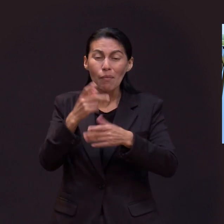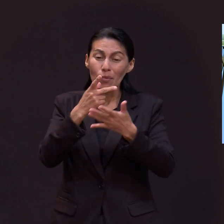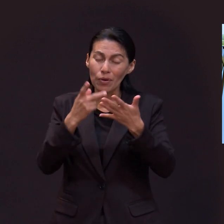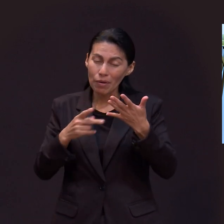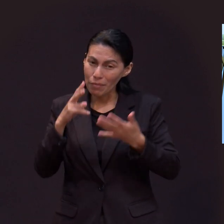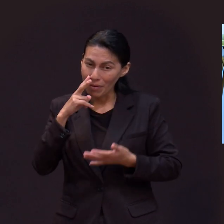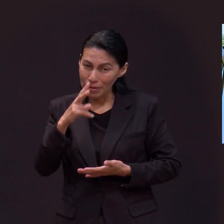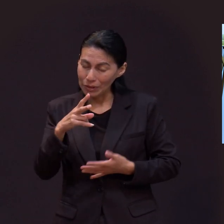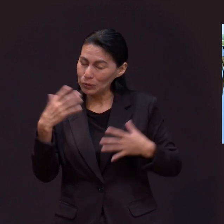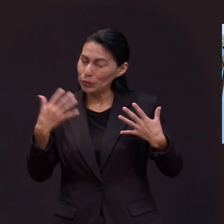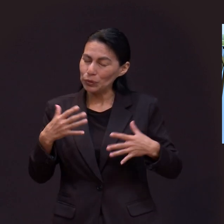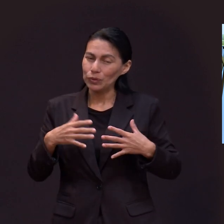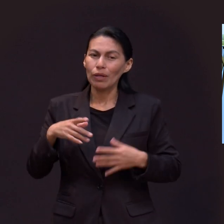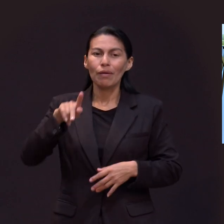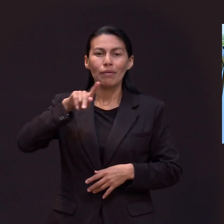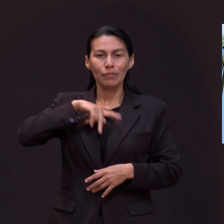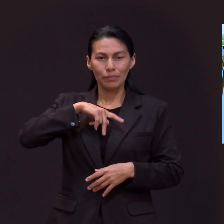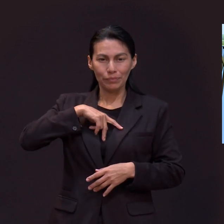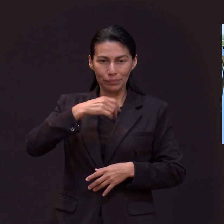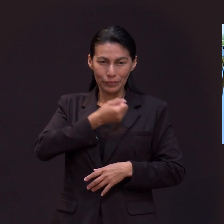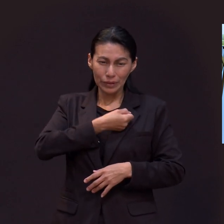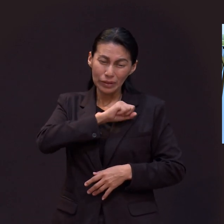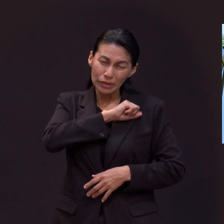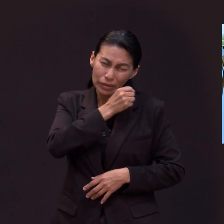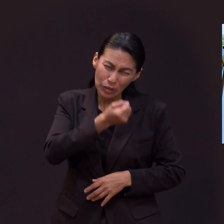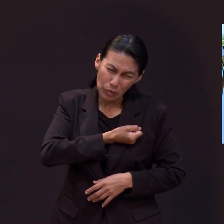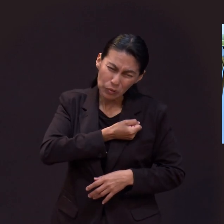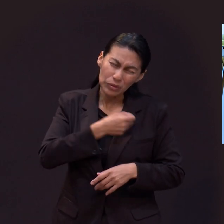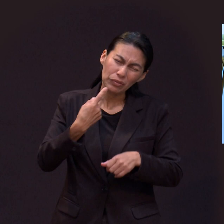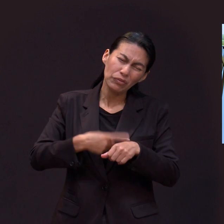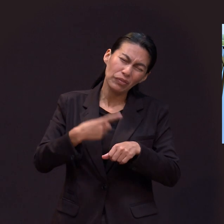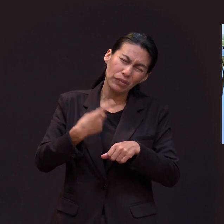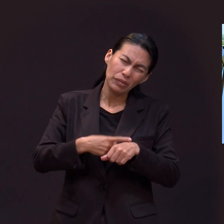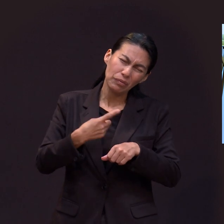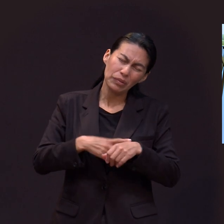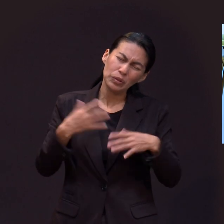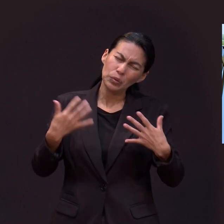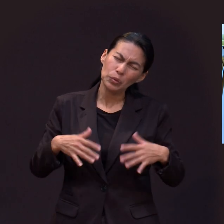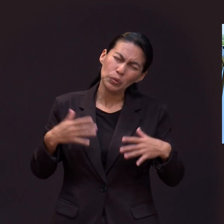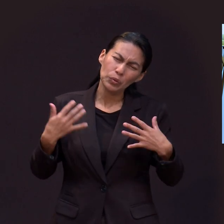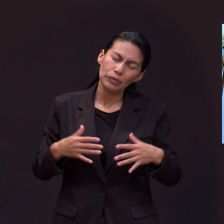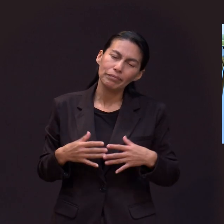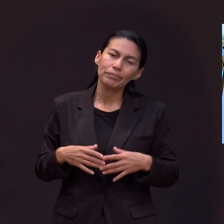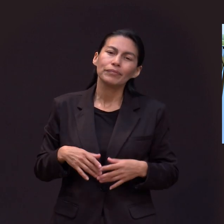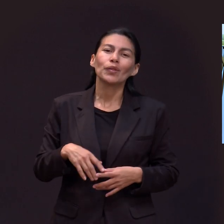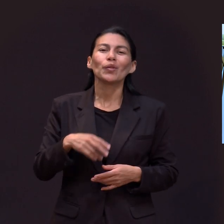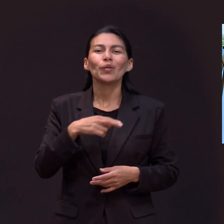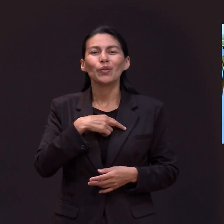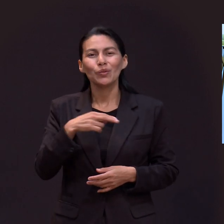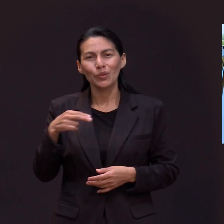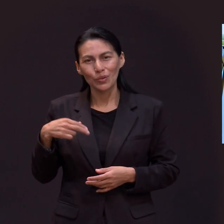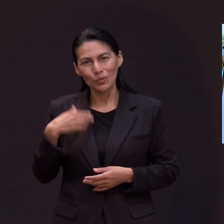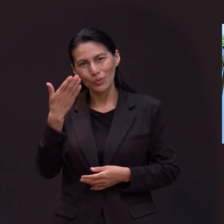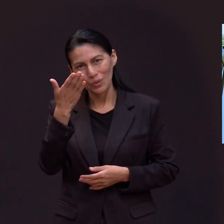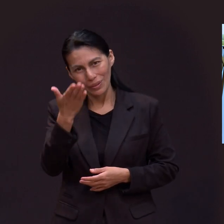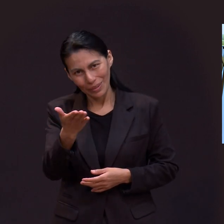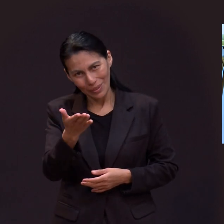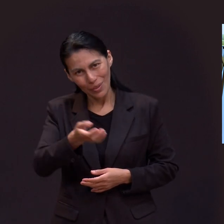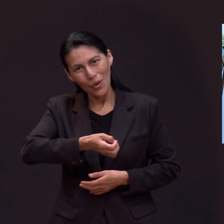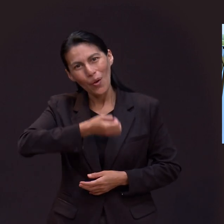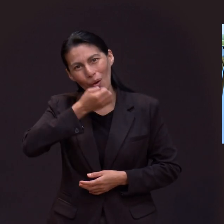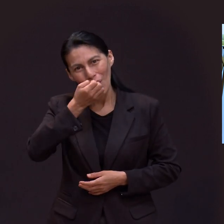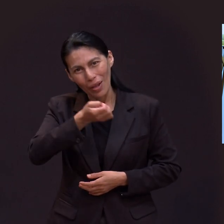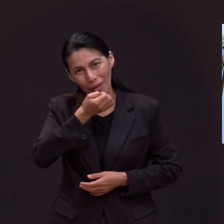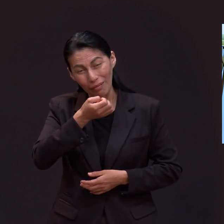petición de oración es por mi salud ya que me encuentro muy delicada magda estaremos